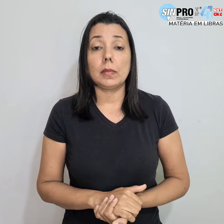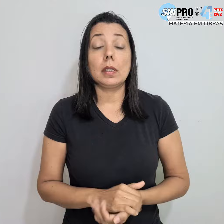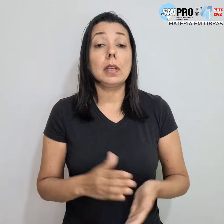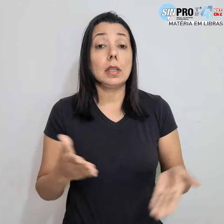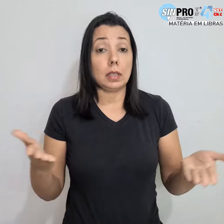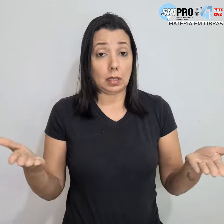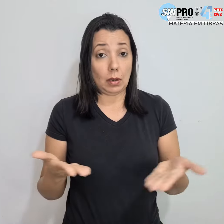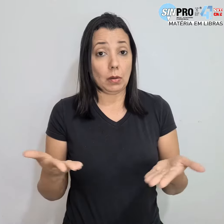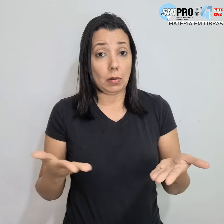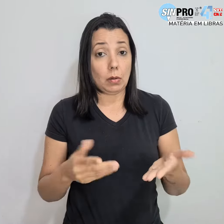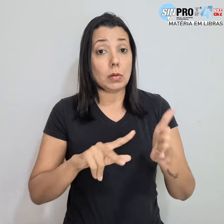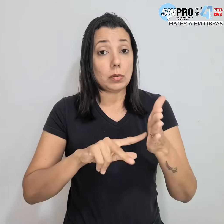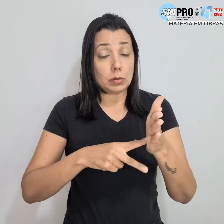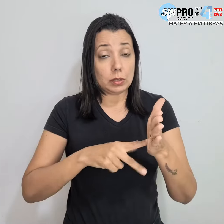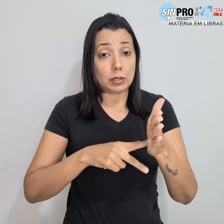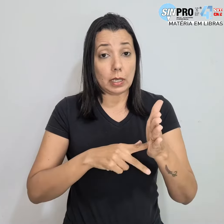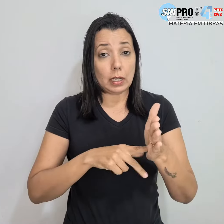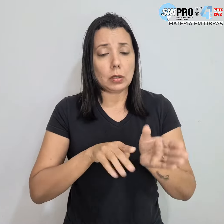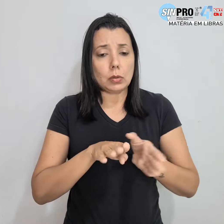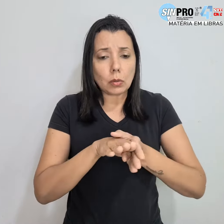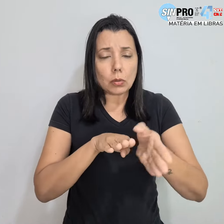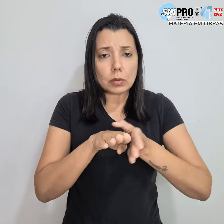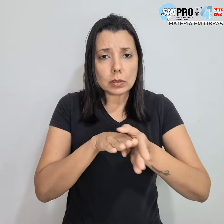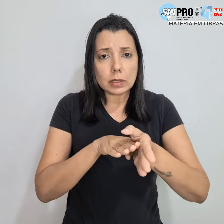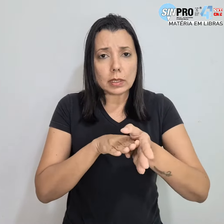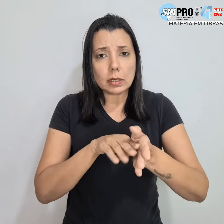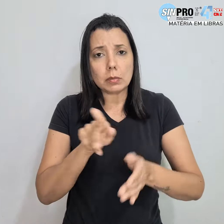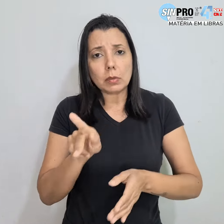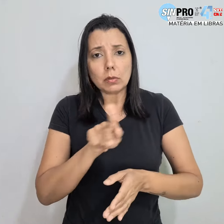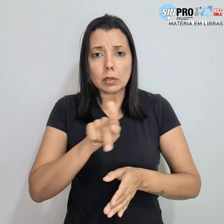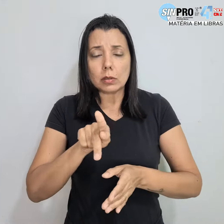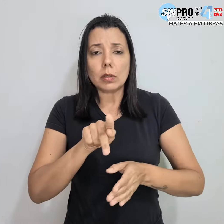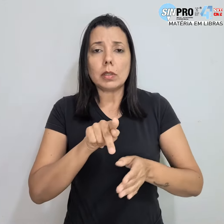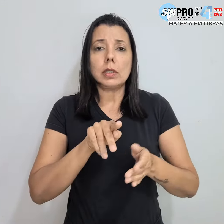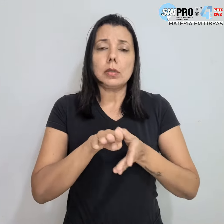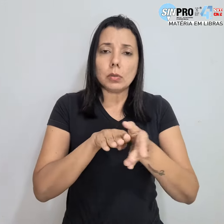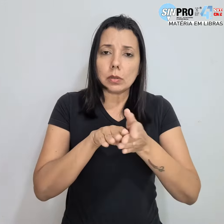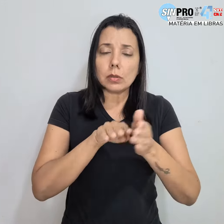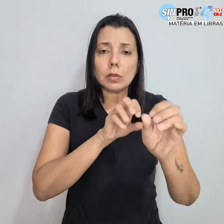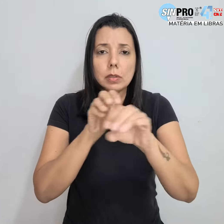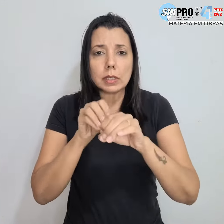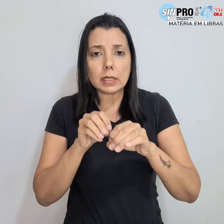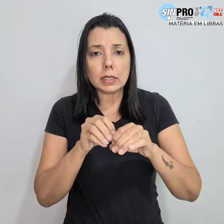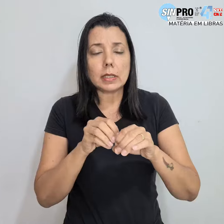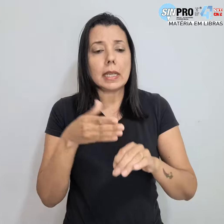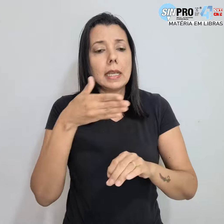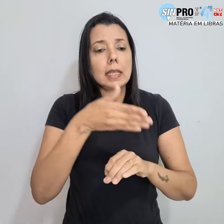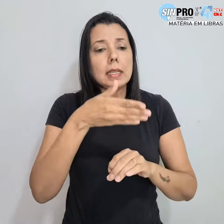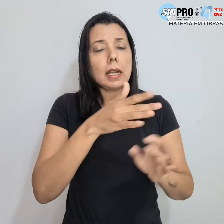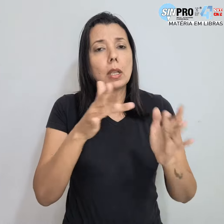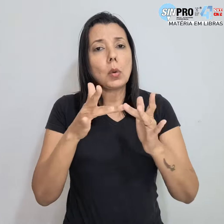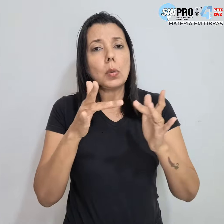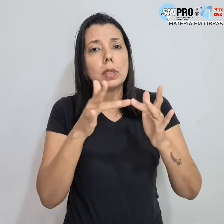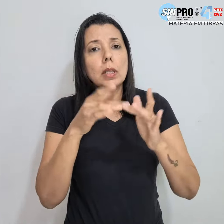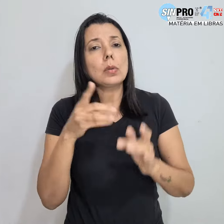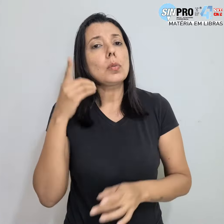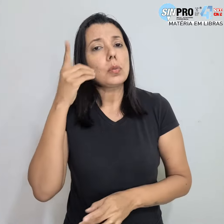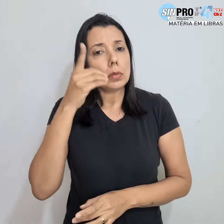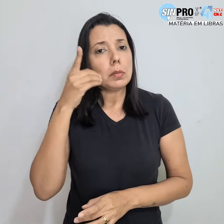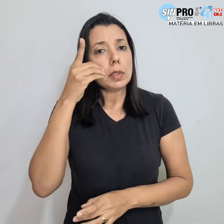Diante disto, o Simpro orienta os professores e orientadores a entrarem em contato com os parlamentares